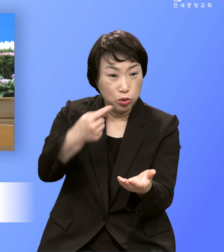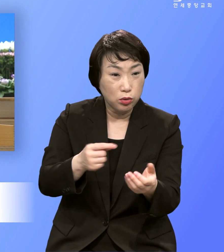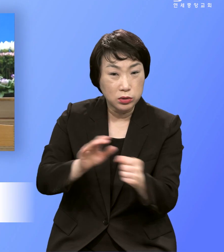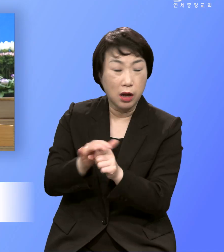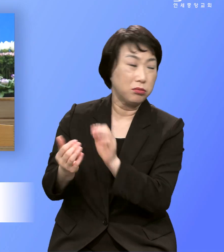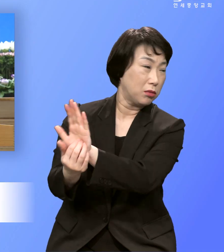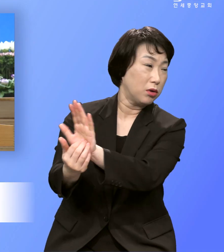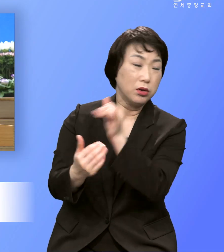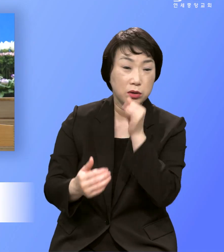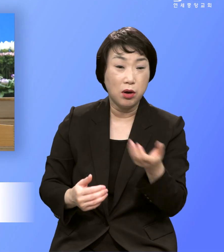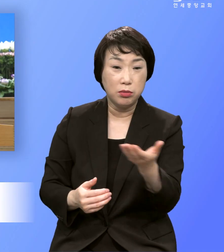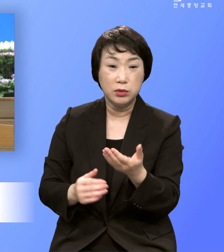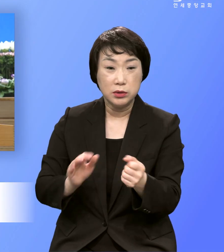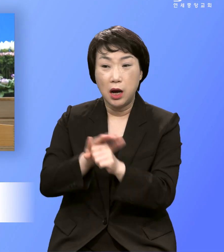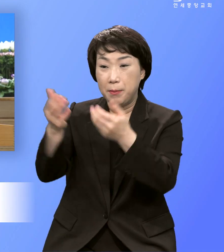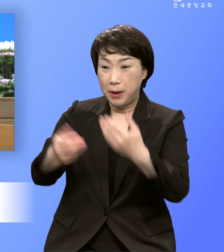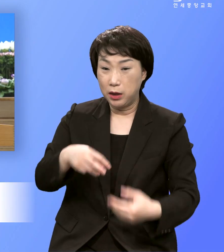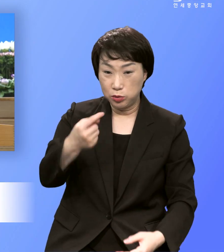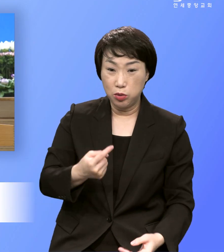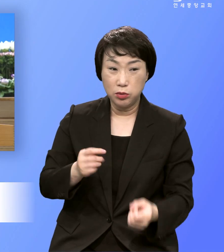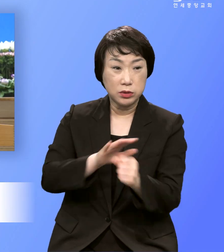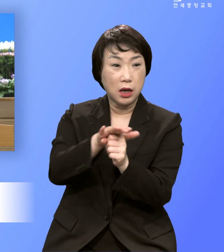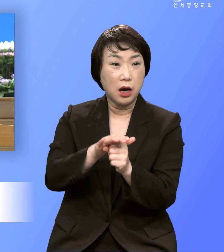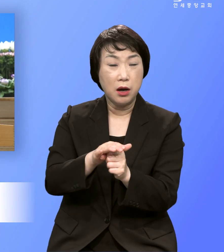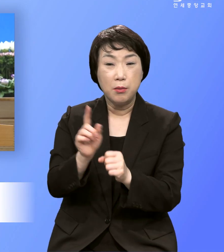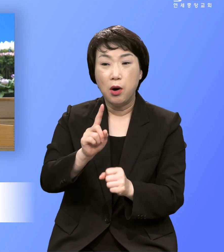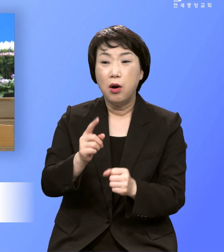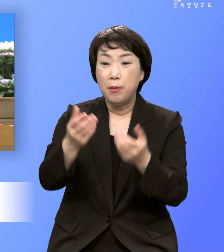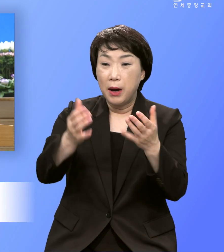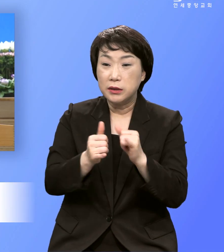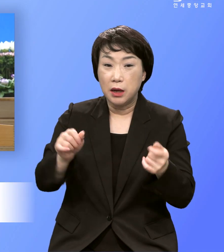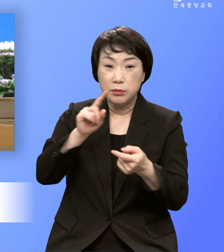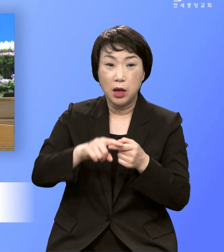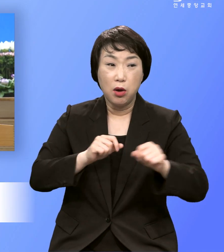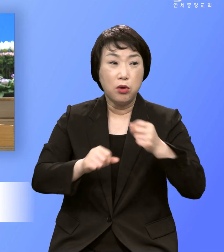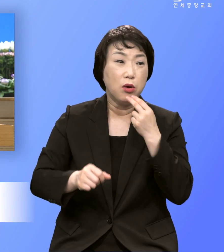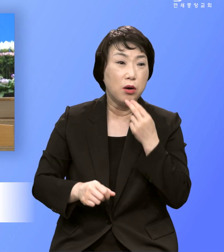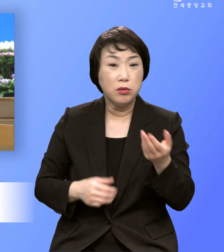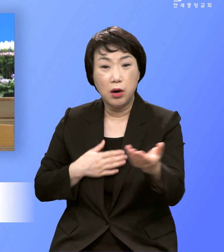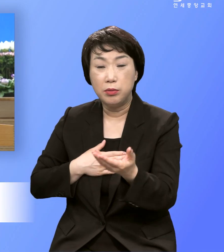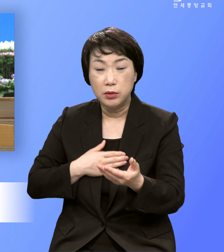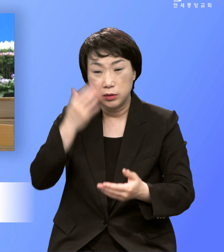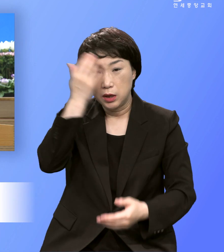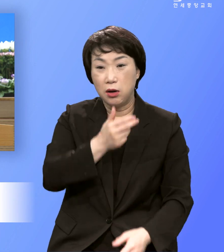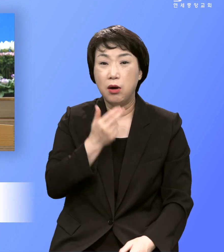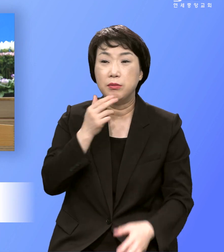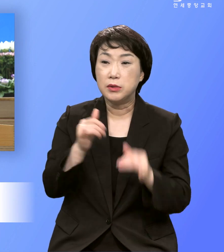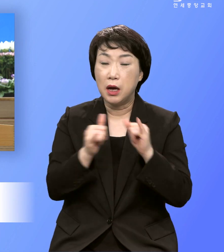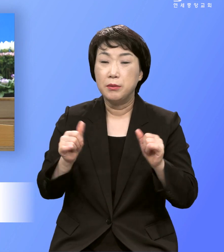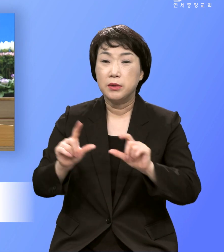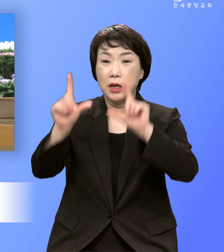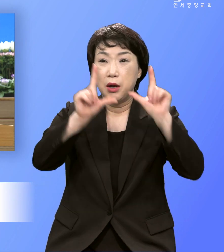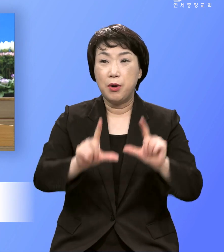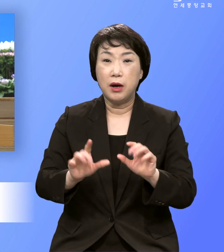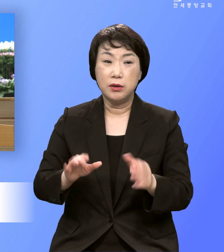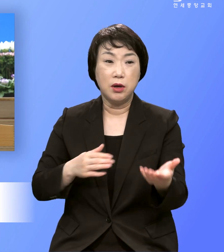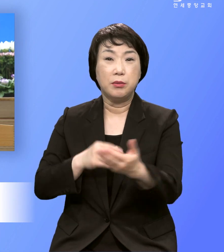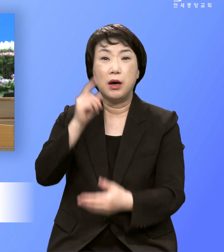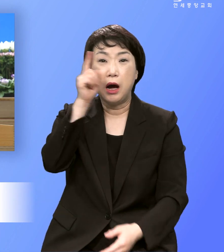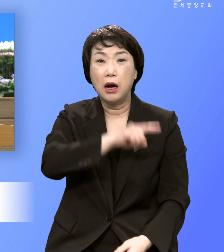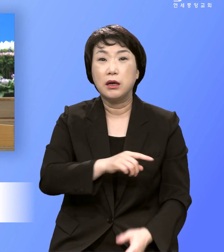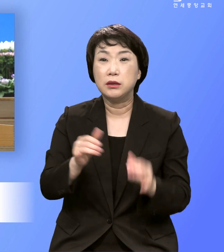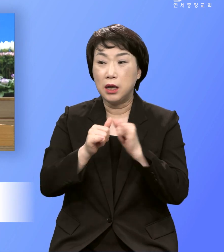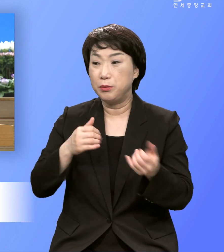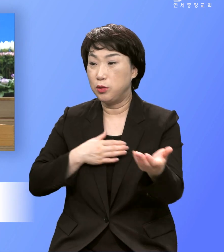때, 사랑받고도 사랑받은 자답지 않게 경건치 않은 생활과